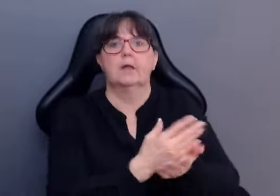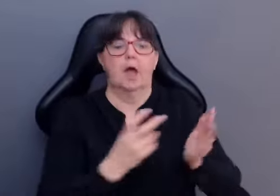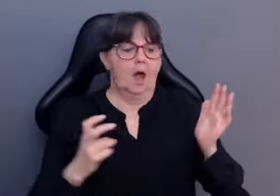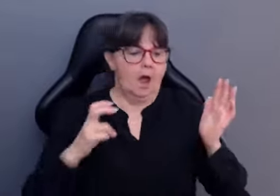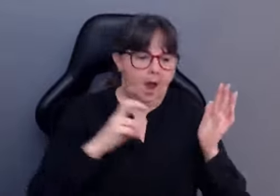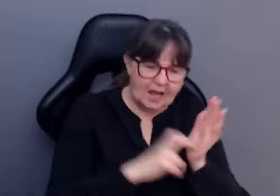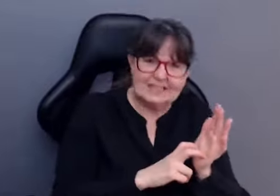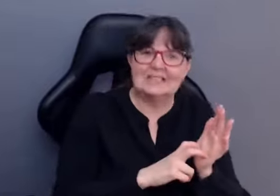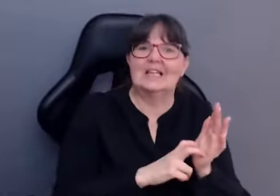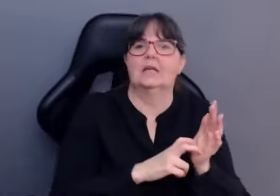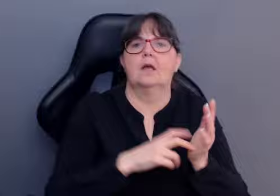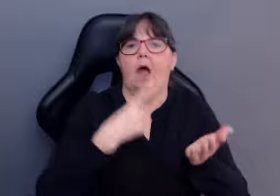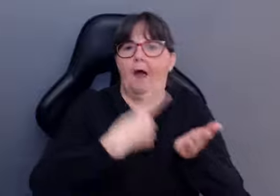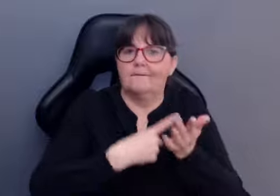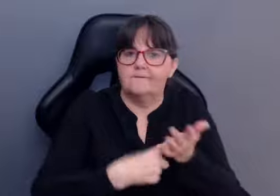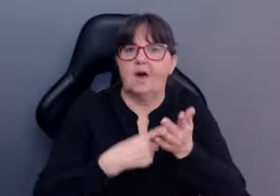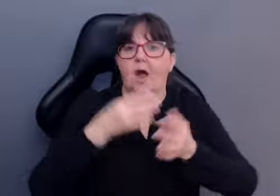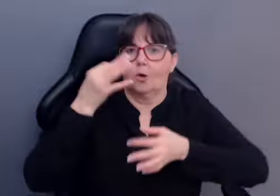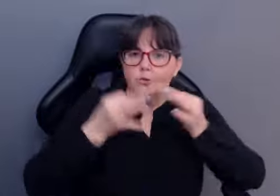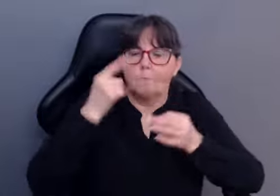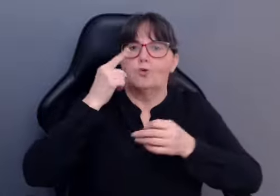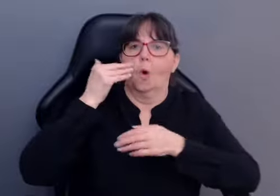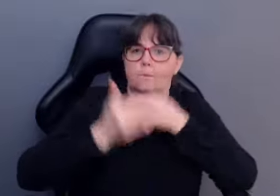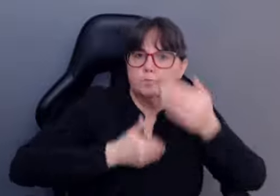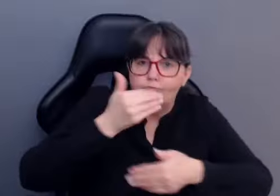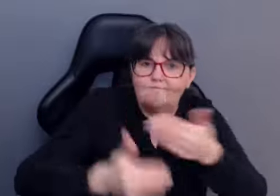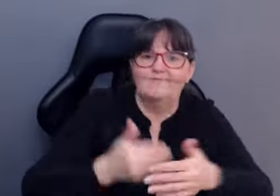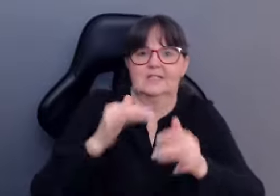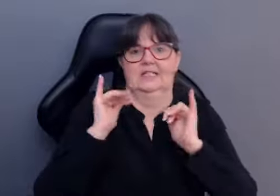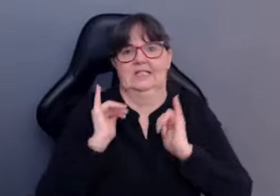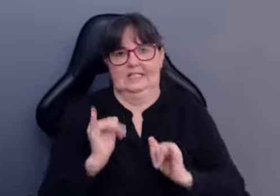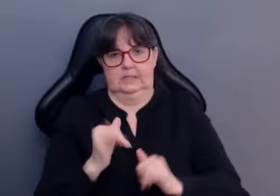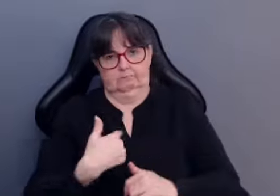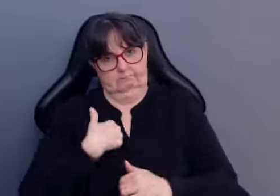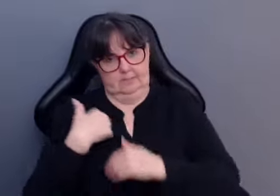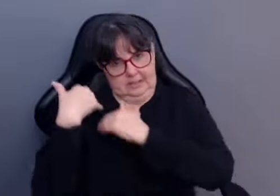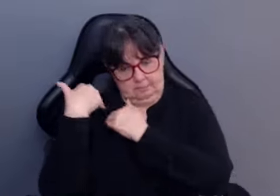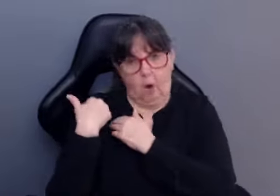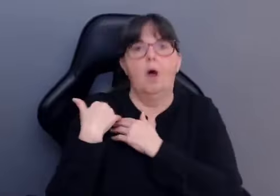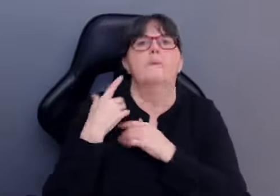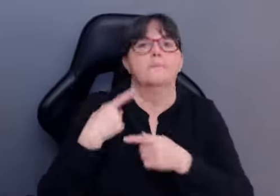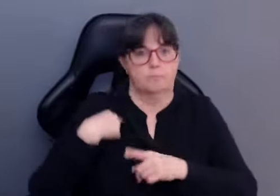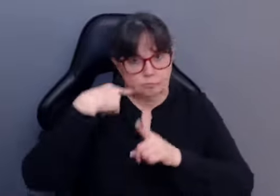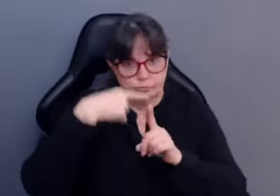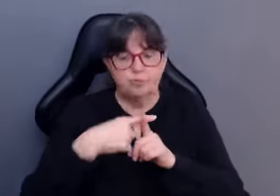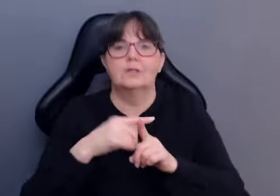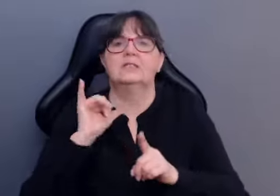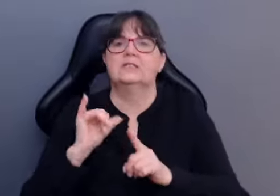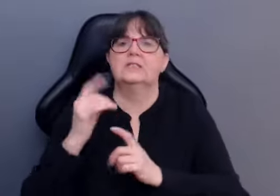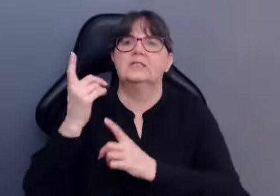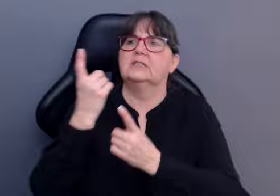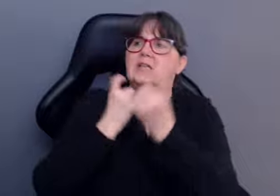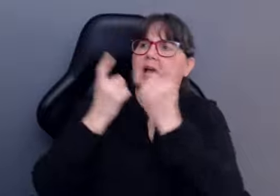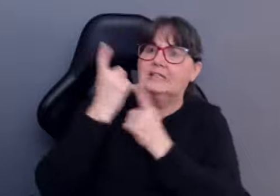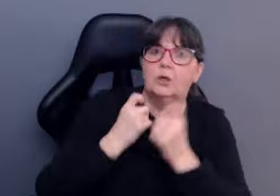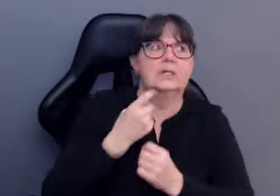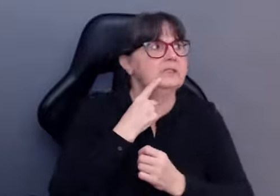l'affidavit nécessaire aux procédures judiciaires et à répondre à tout interrogatoire sur faits